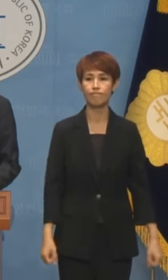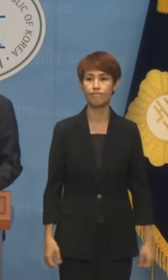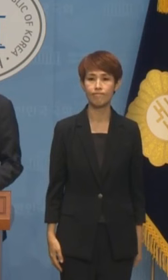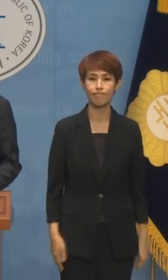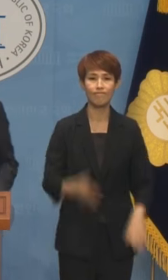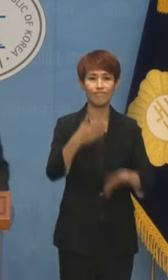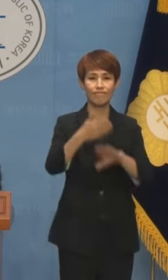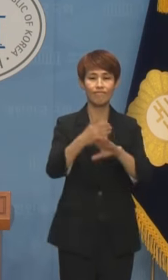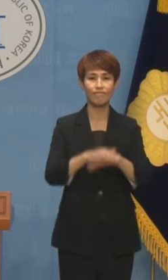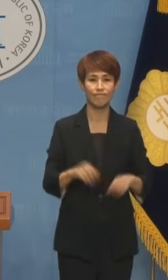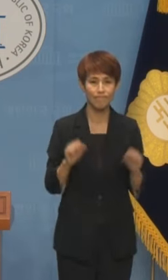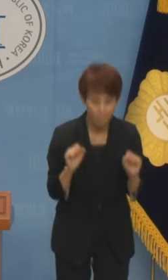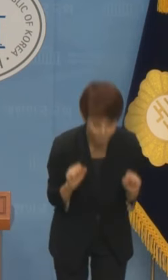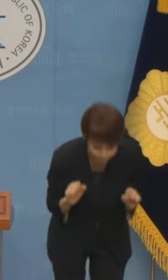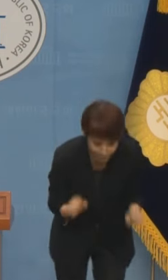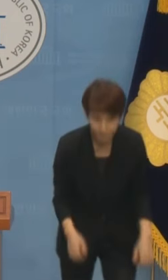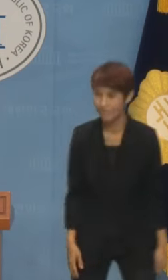감사합니다.